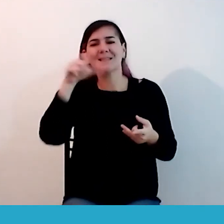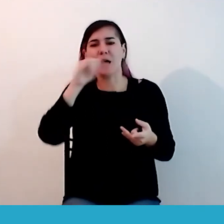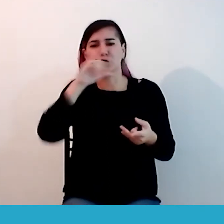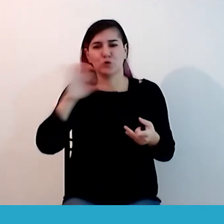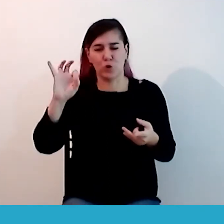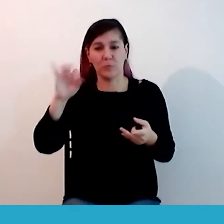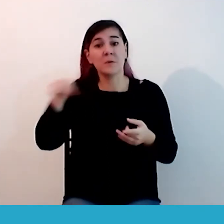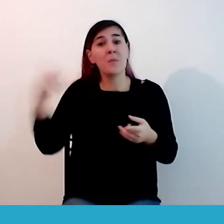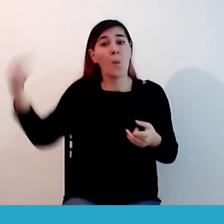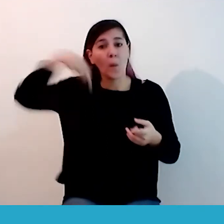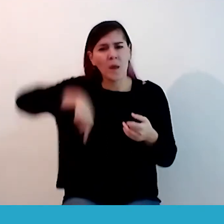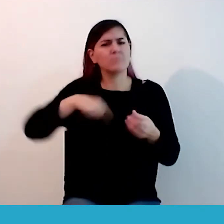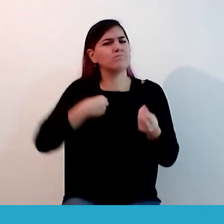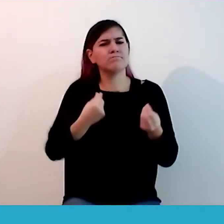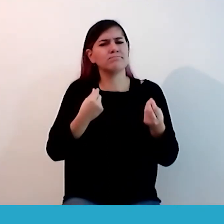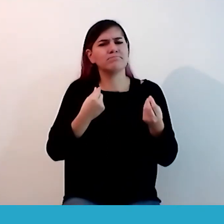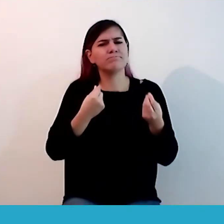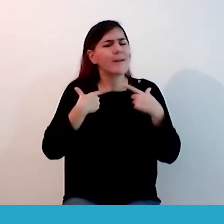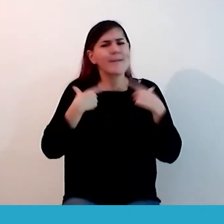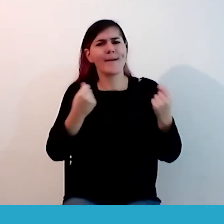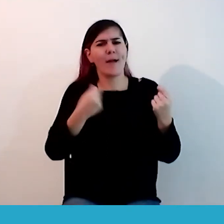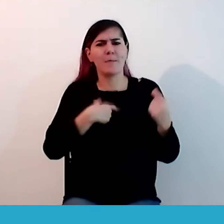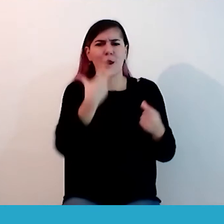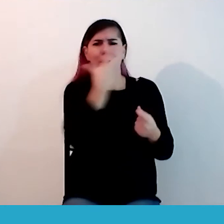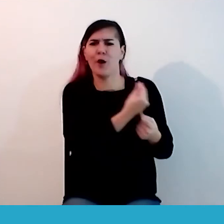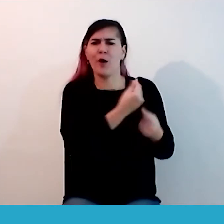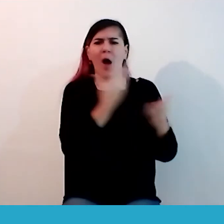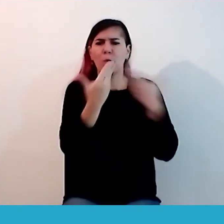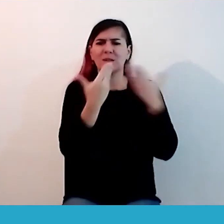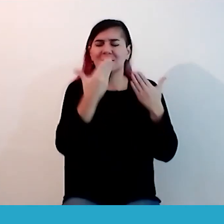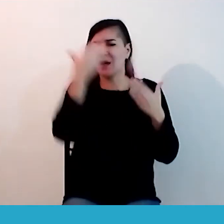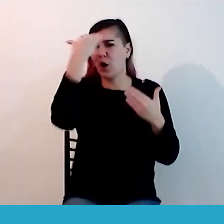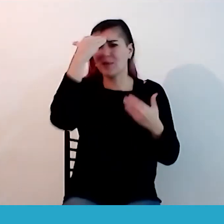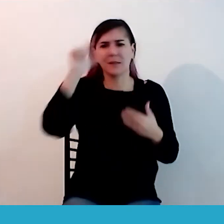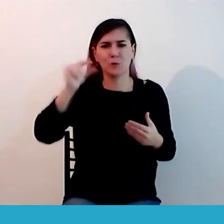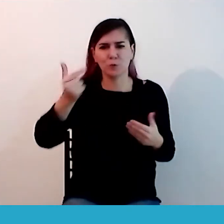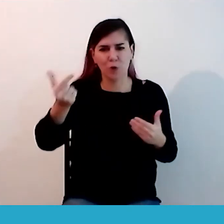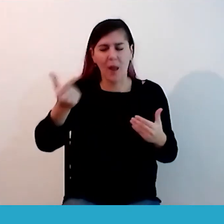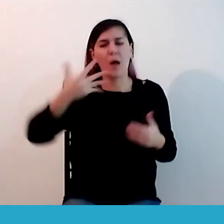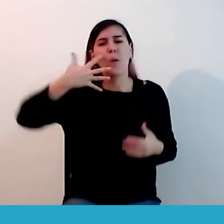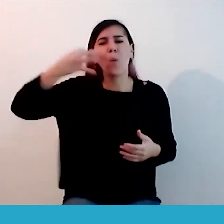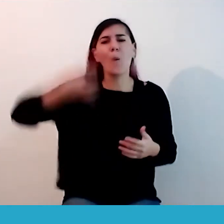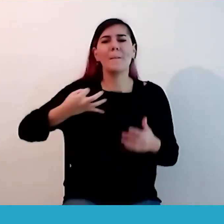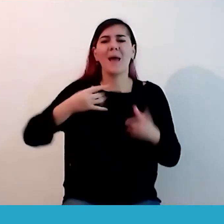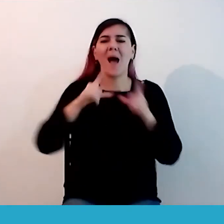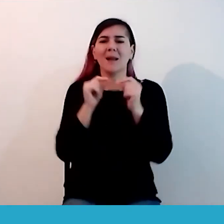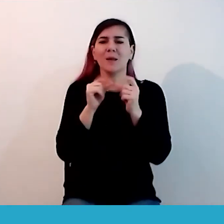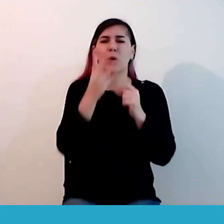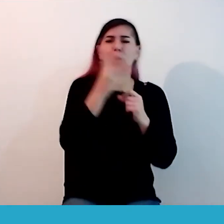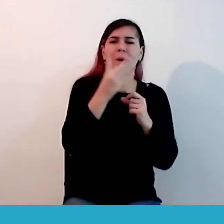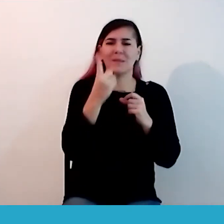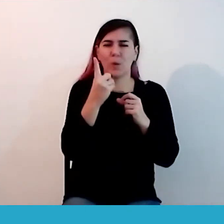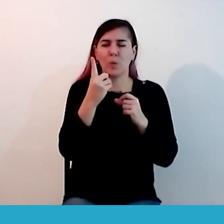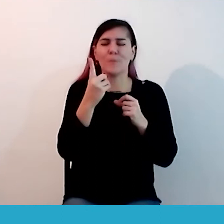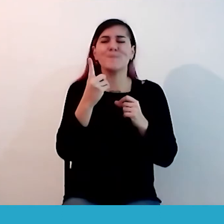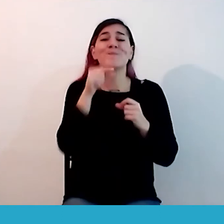invalidez de esta audiencia, solicitando que sean las autoridades las que deben declararla inconstitucional en cumplimiento de los artículos 41 y 16 de